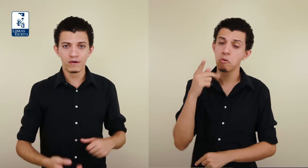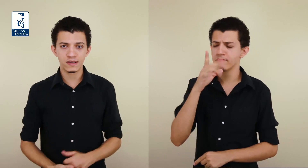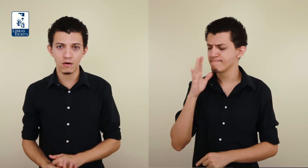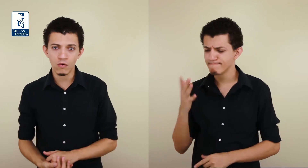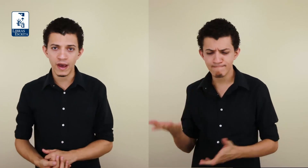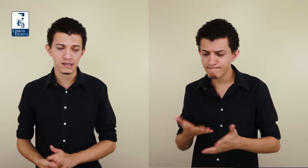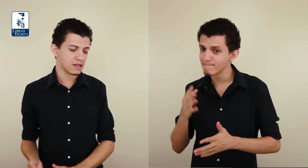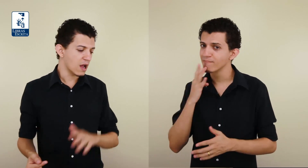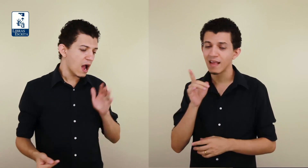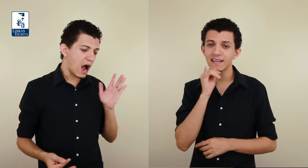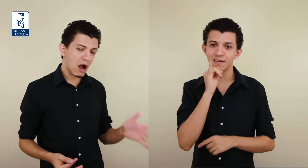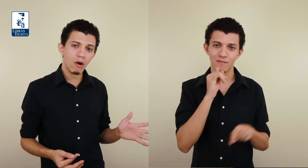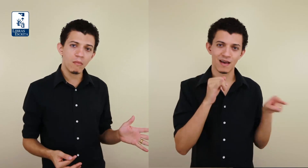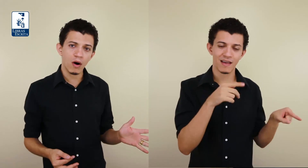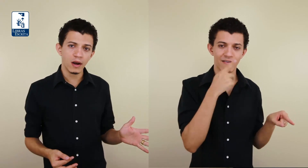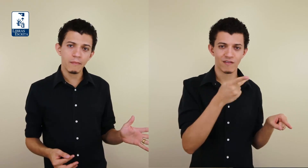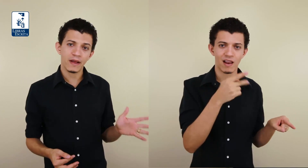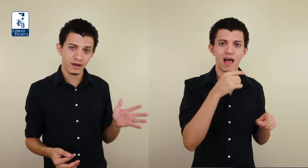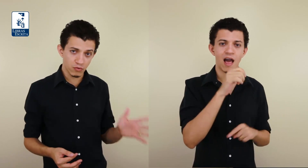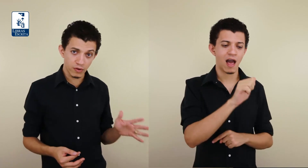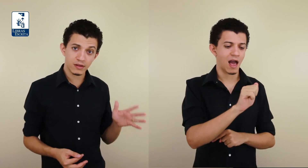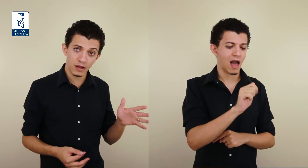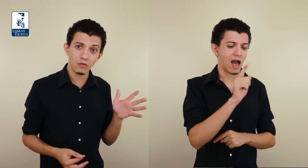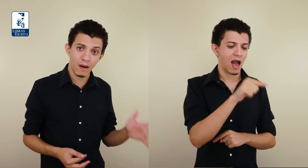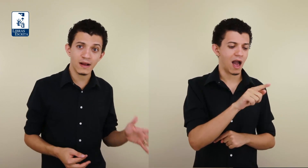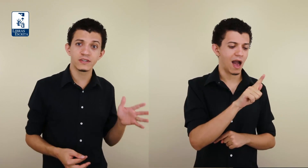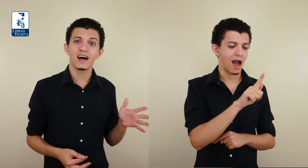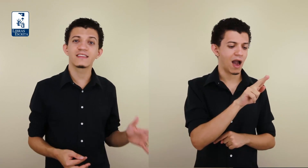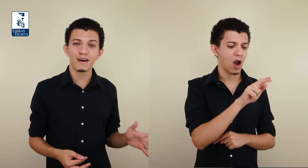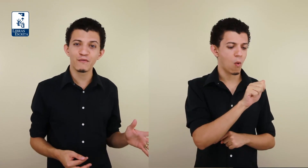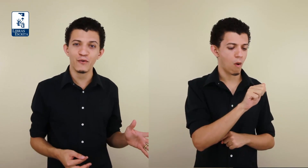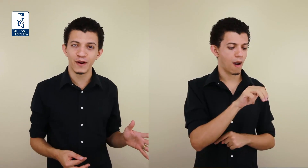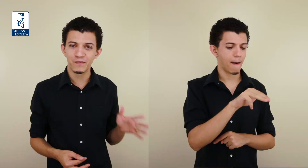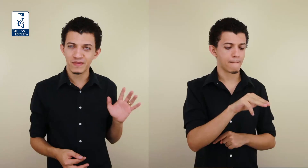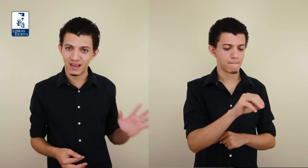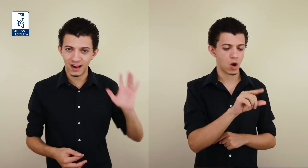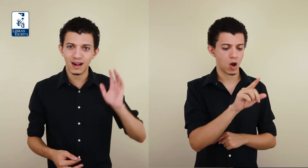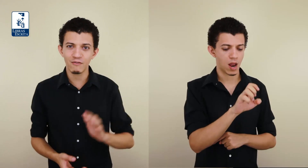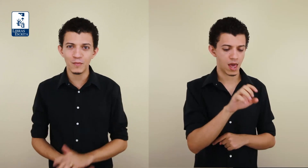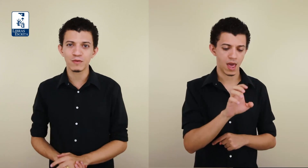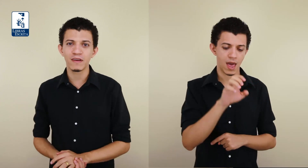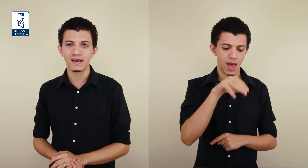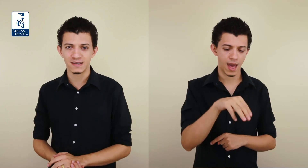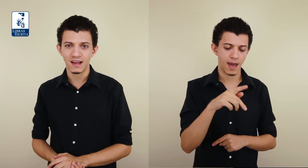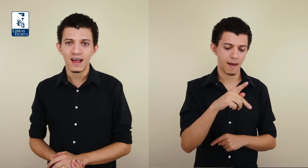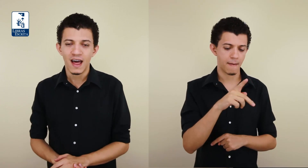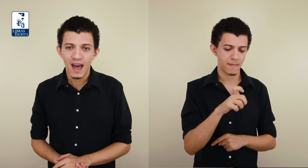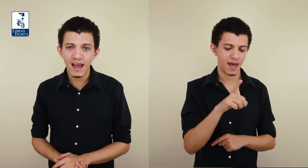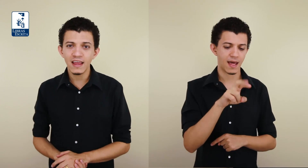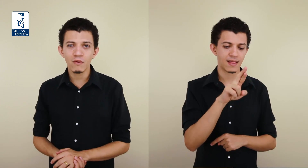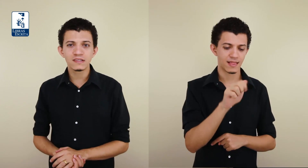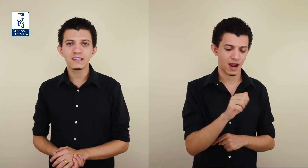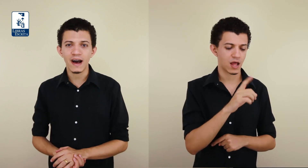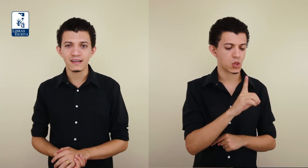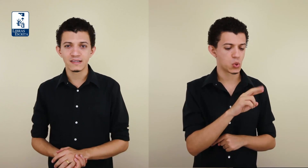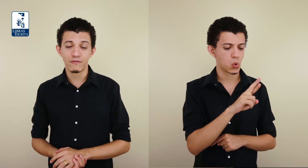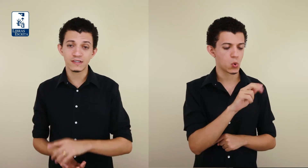você não conhece. Água mole em pedra dura, tanto bate até que fura. Está lá na língua portuguesa. Em língua de sinais, você